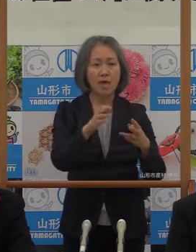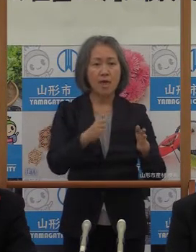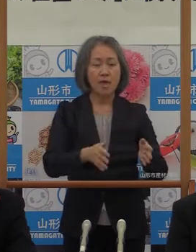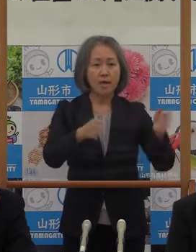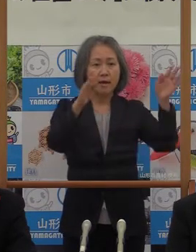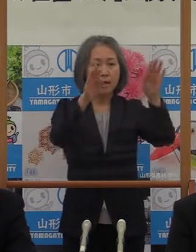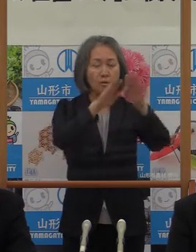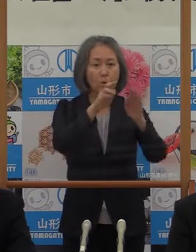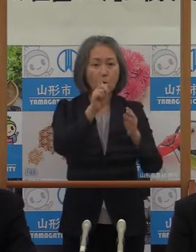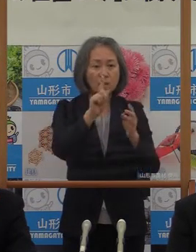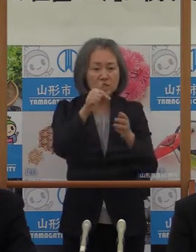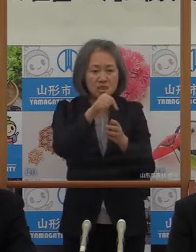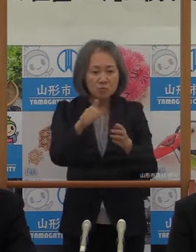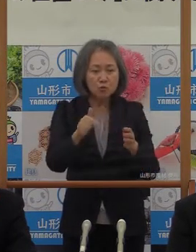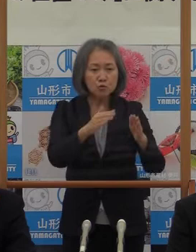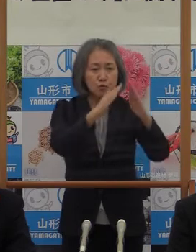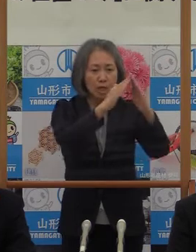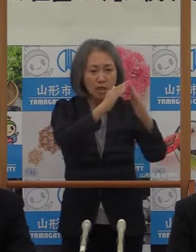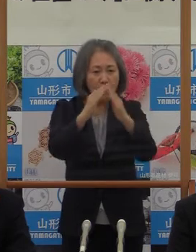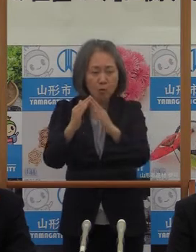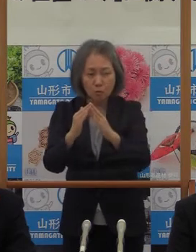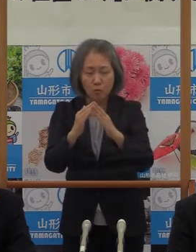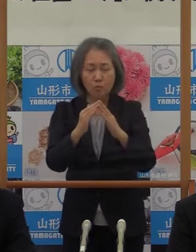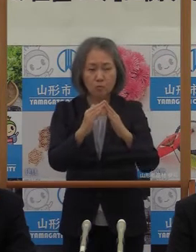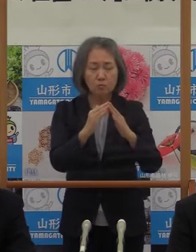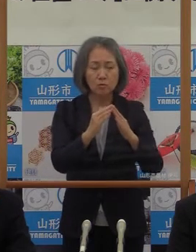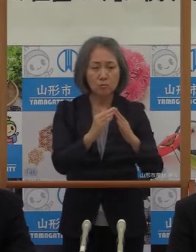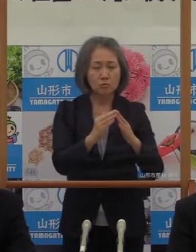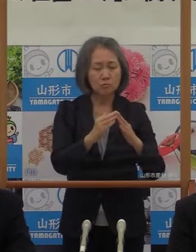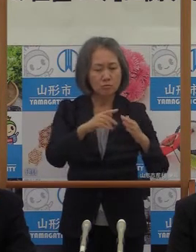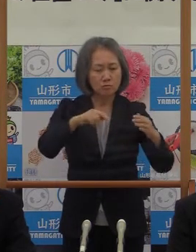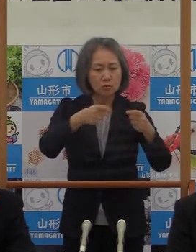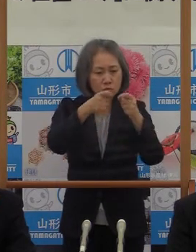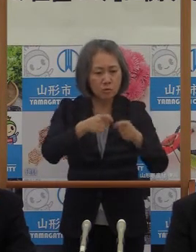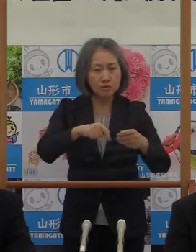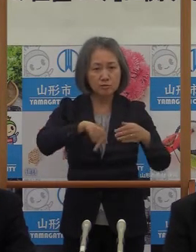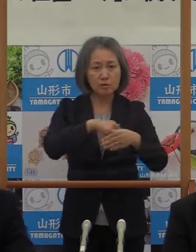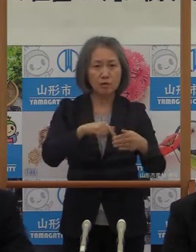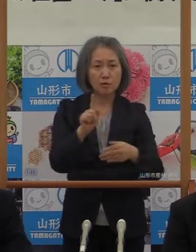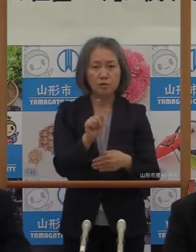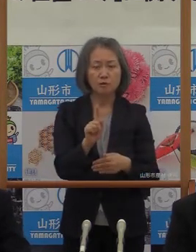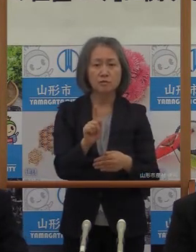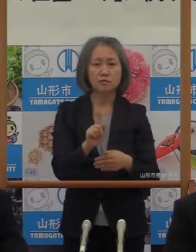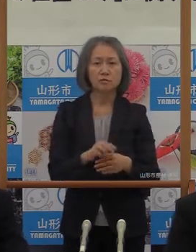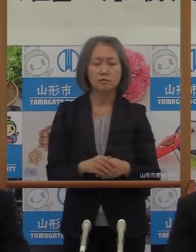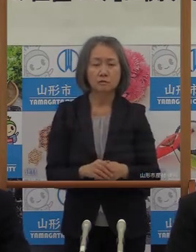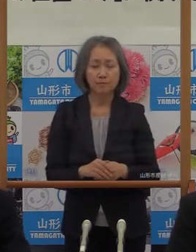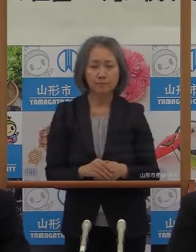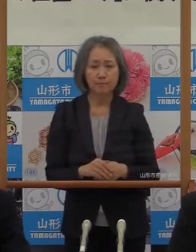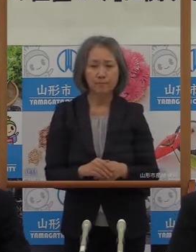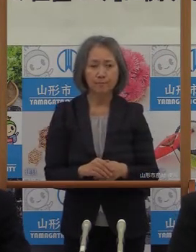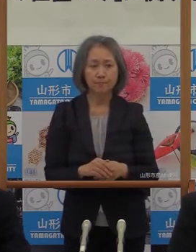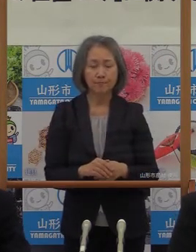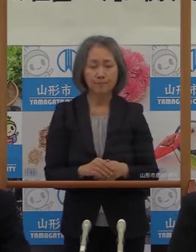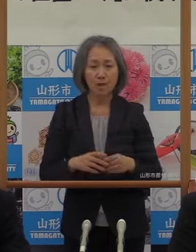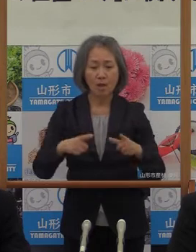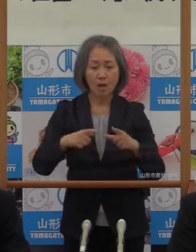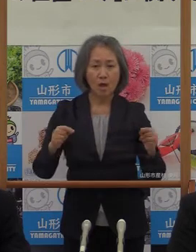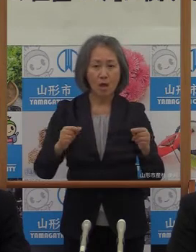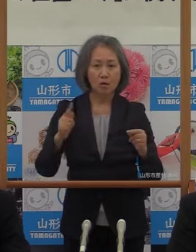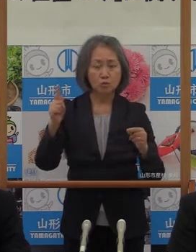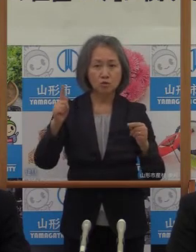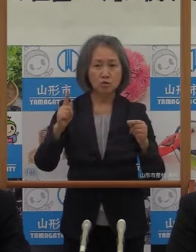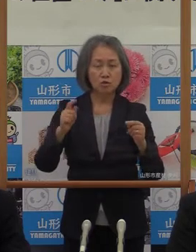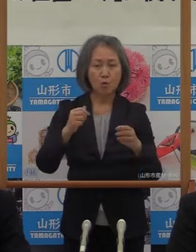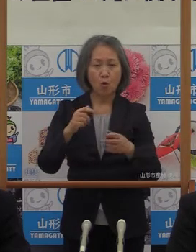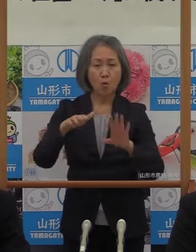ただいた資料にあるんですけども、もうちょっとそこ整理をしたくてですね、一部建物というのはその国の有形文化財に